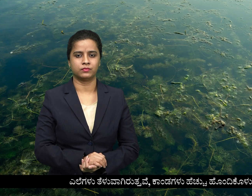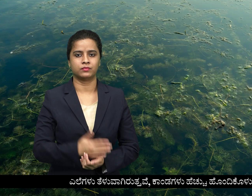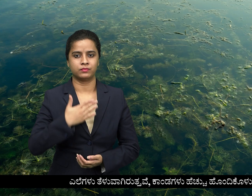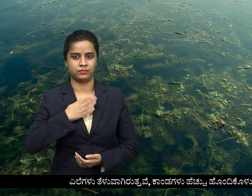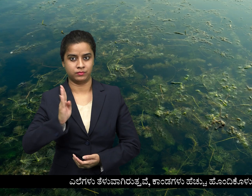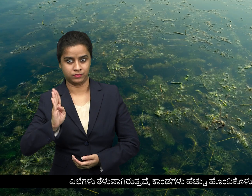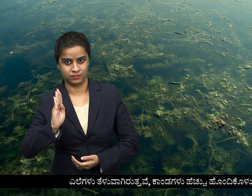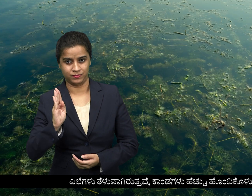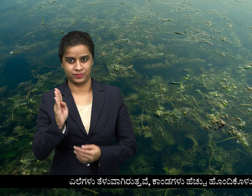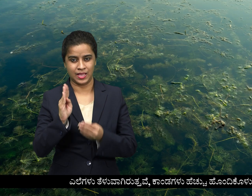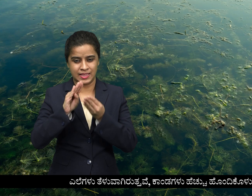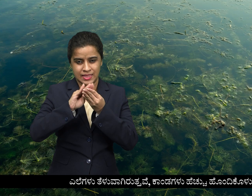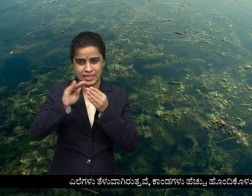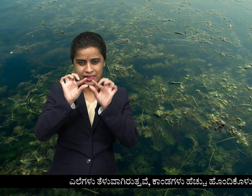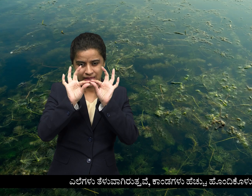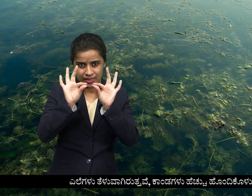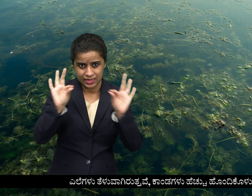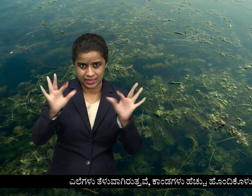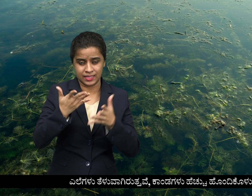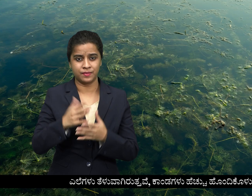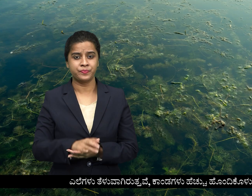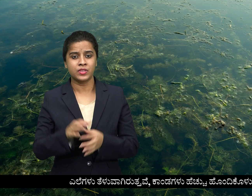ಎಲೆಗಳು ತೆಳುವಾಗಿರುತ್ತದೆ, ಕಾಂಡಗಳು ಹೆಚ್ಚು ಹೊಂದಿಕೊಂಡಿರುತ್ತದೆ.